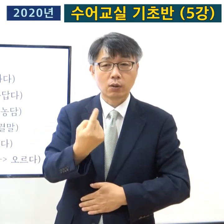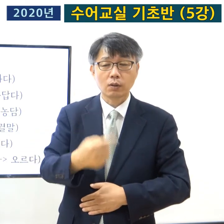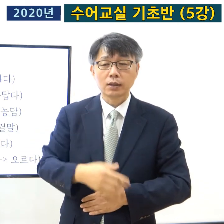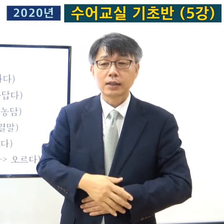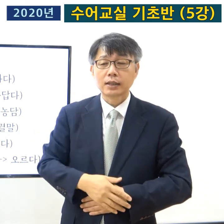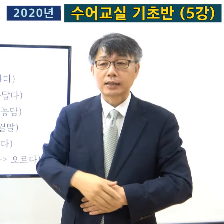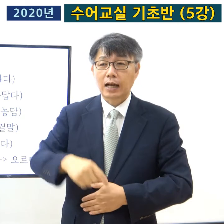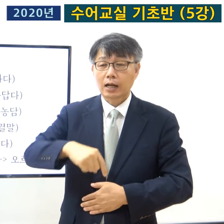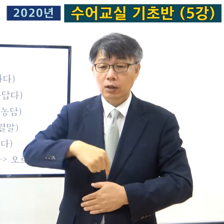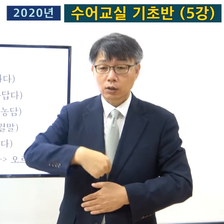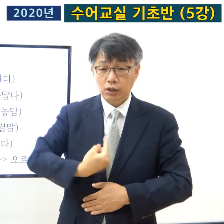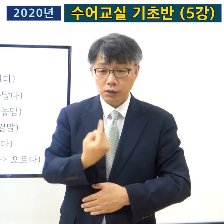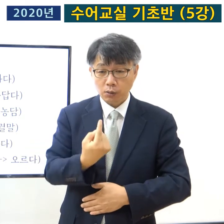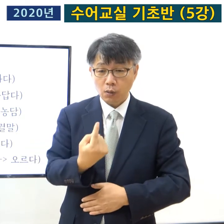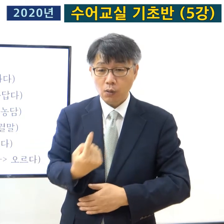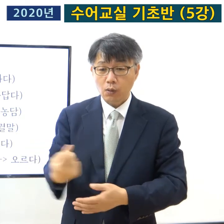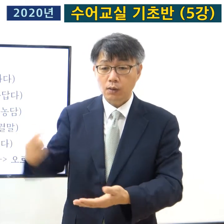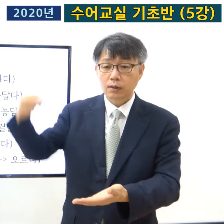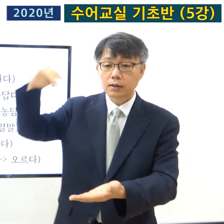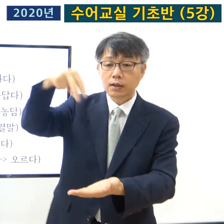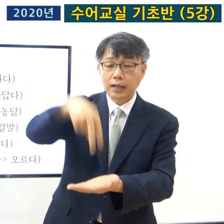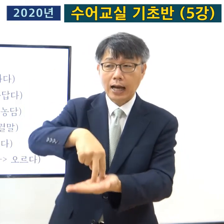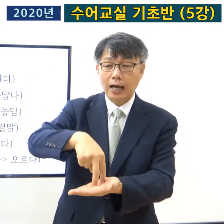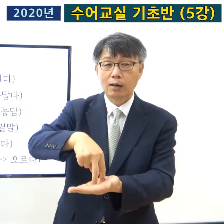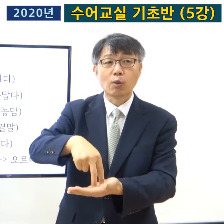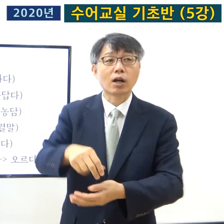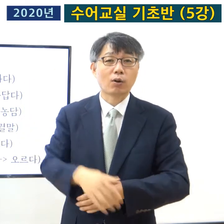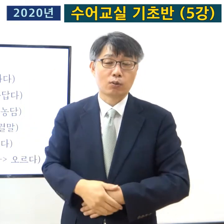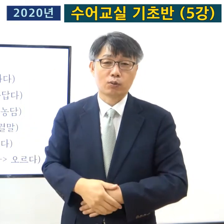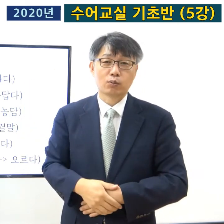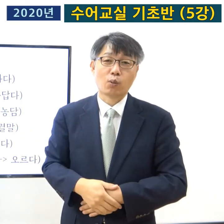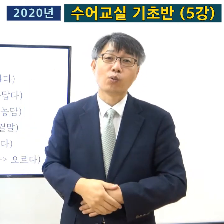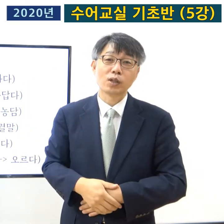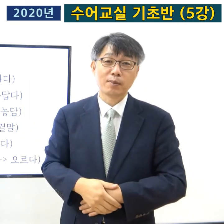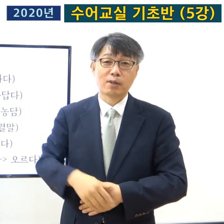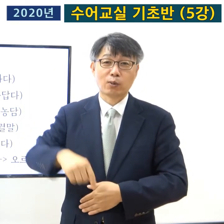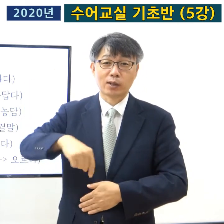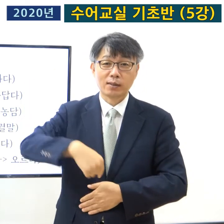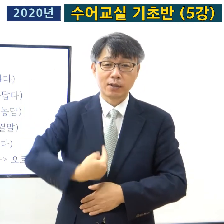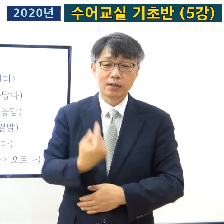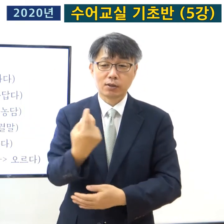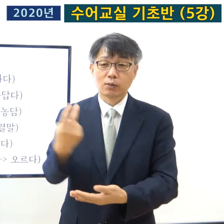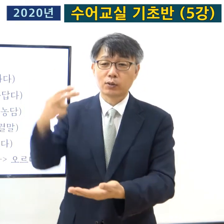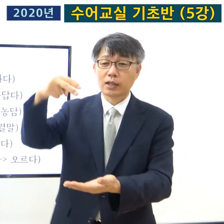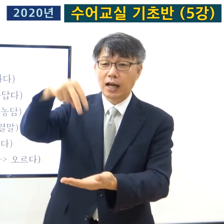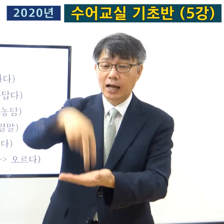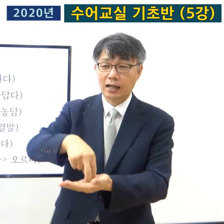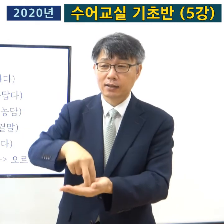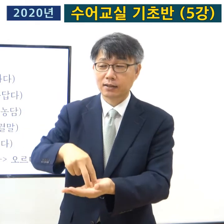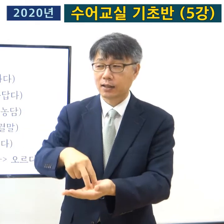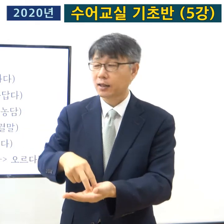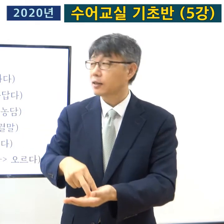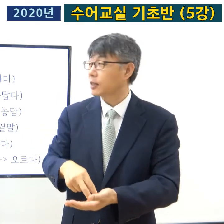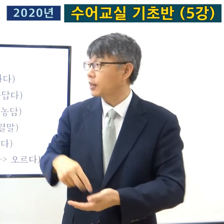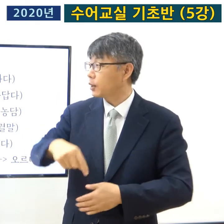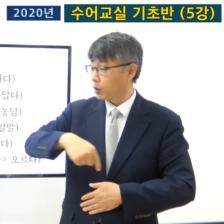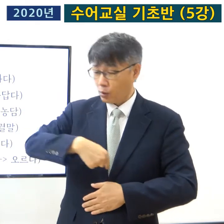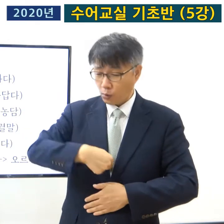스스로. 자, 스스로 서다. 뭘까요? 독립입니다. 독립. 스스로 서다. 이제, 그렇게 하는데,